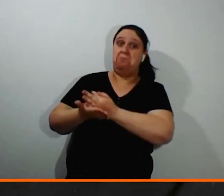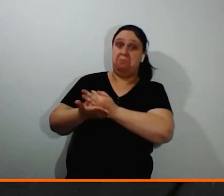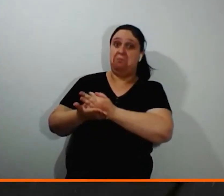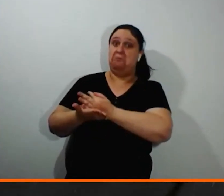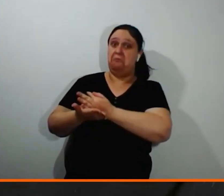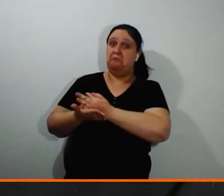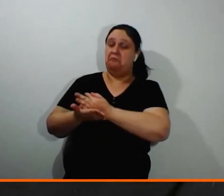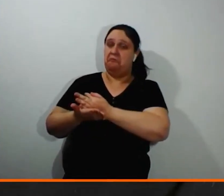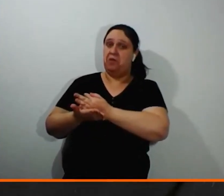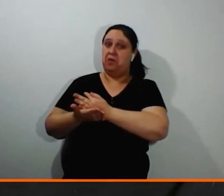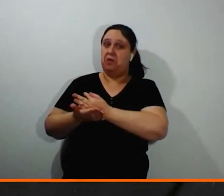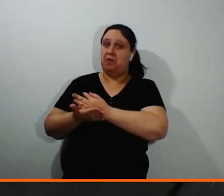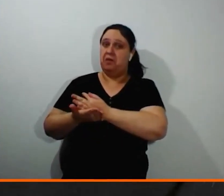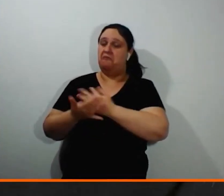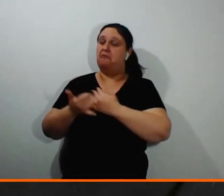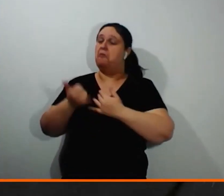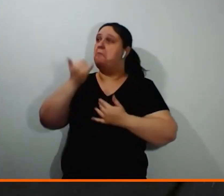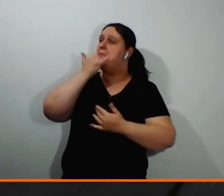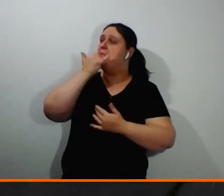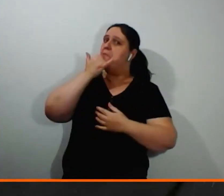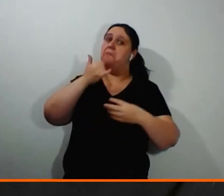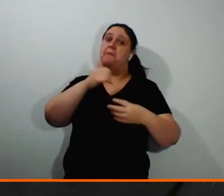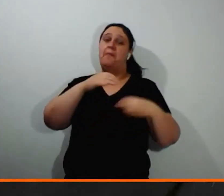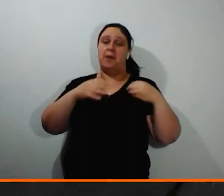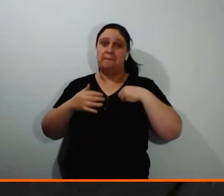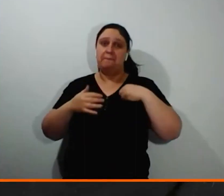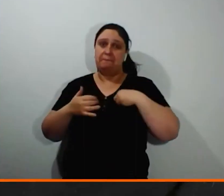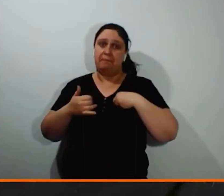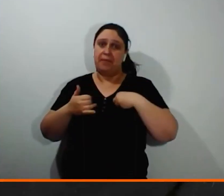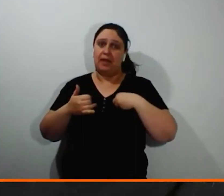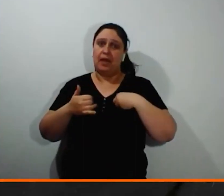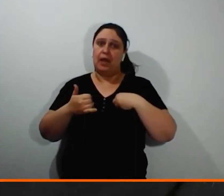seus pecados, não é? E aí tinha um